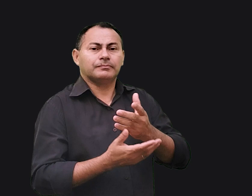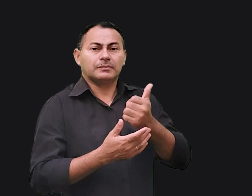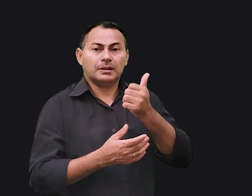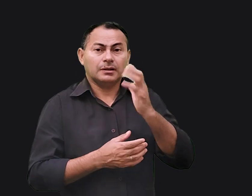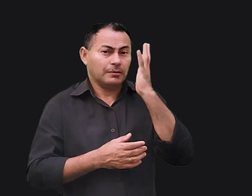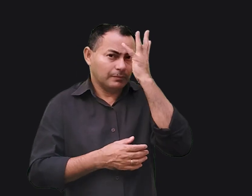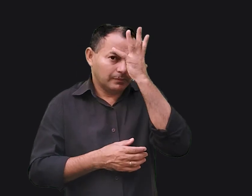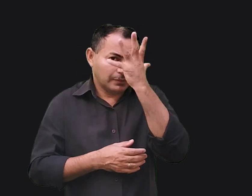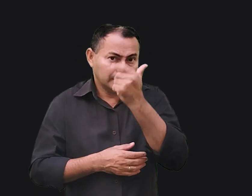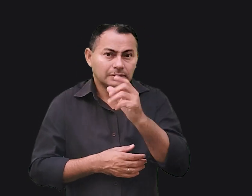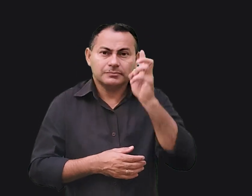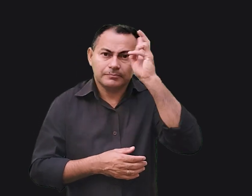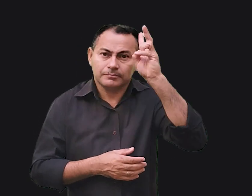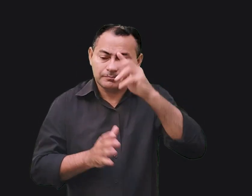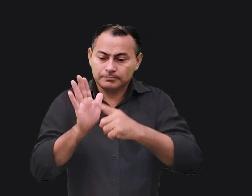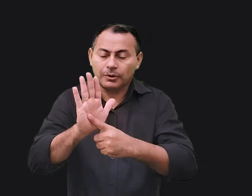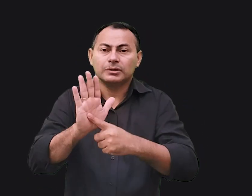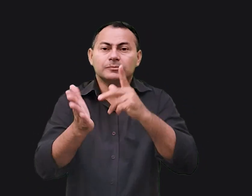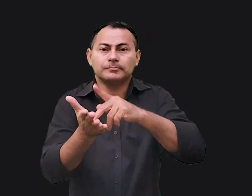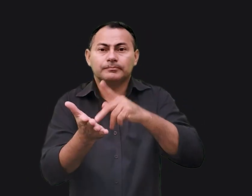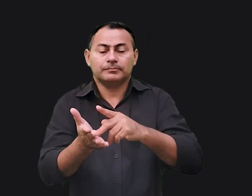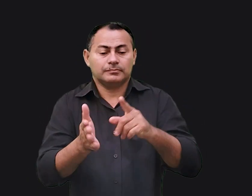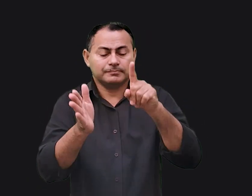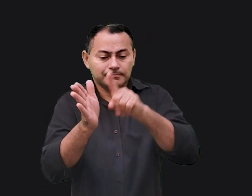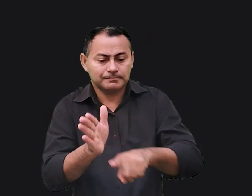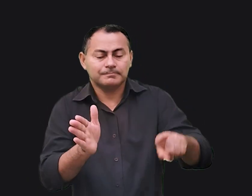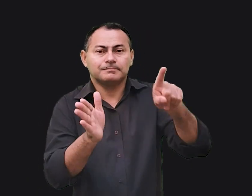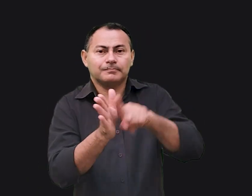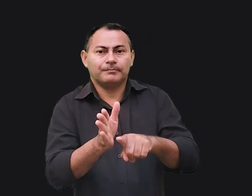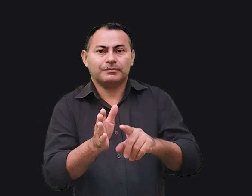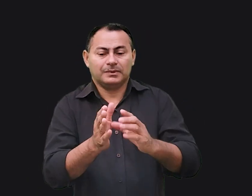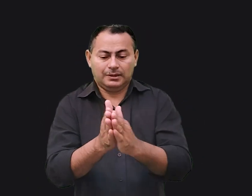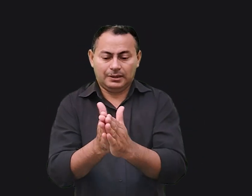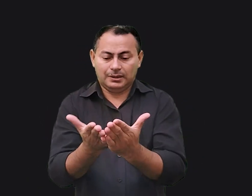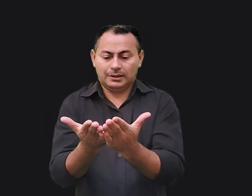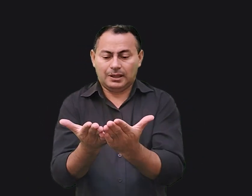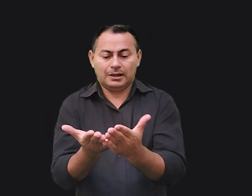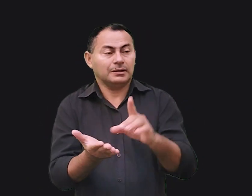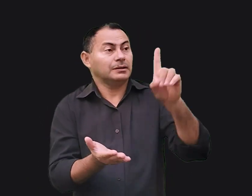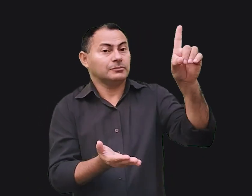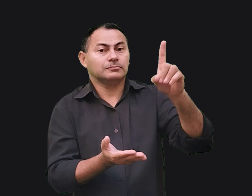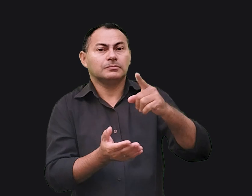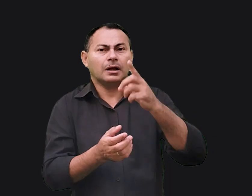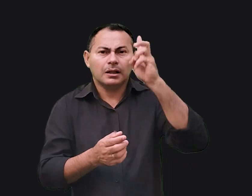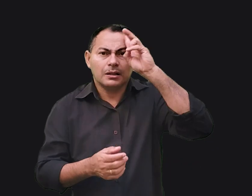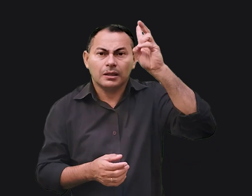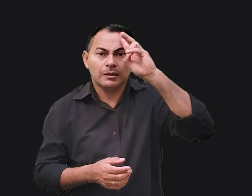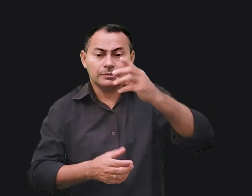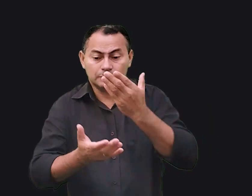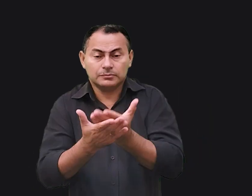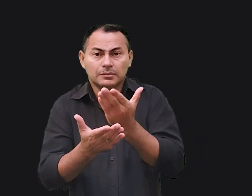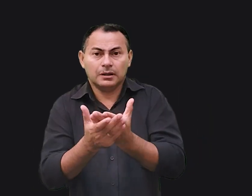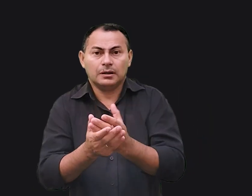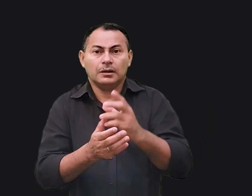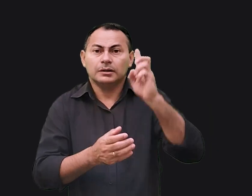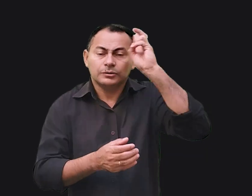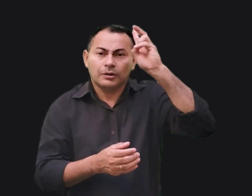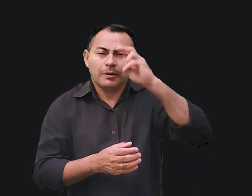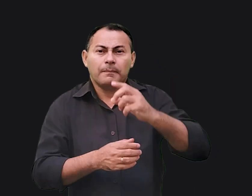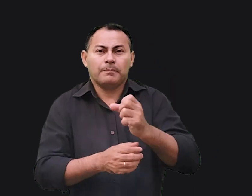Esta bonita história nos mostra uma verdade que aparece repetidas vezes nas Escrituras. Você se lembra quando estudamos a parábola do publicano